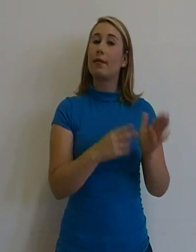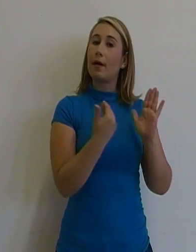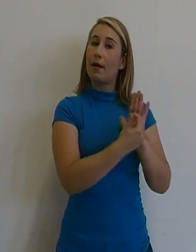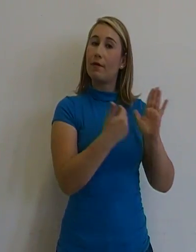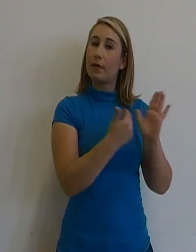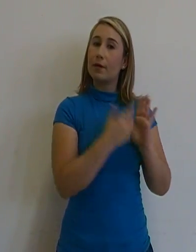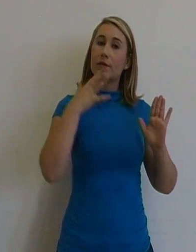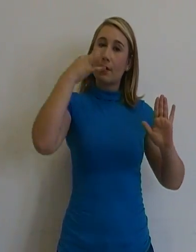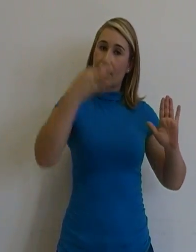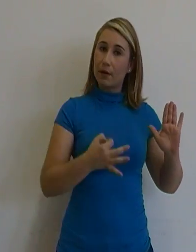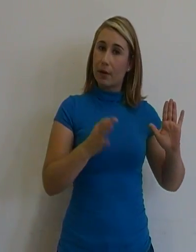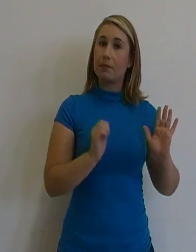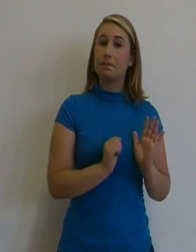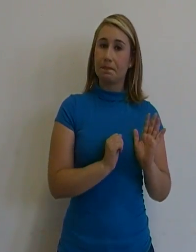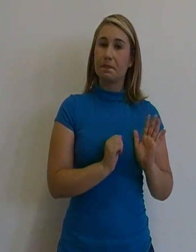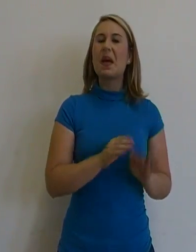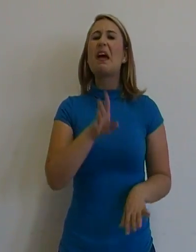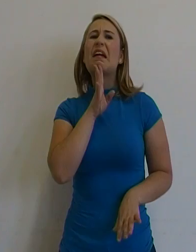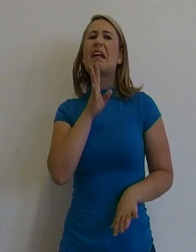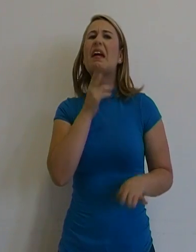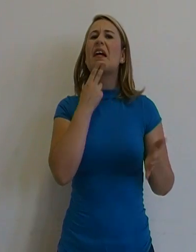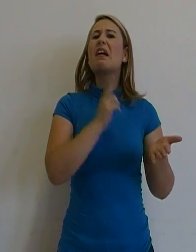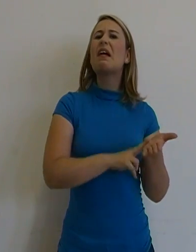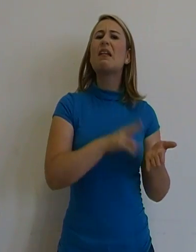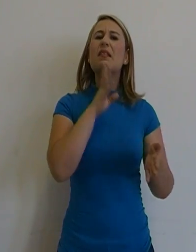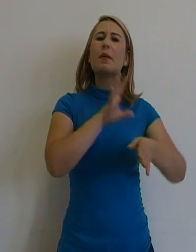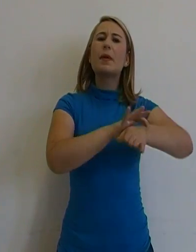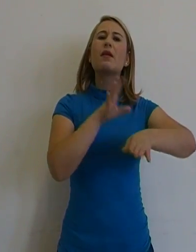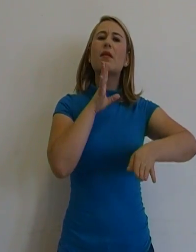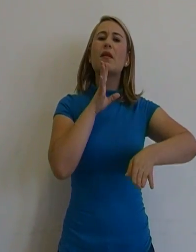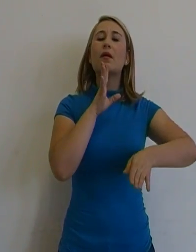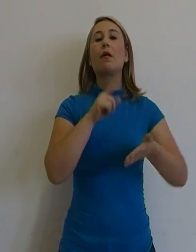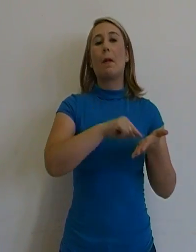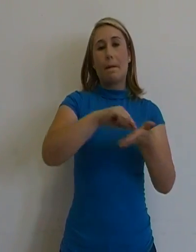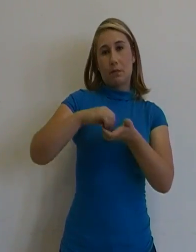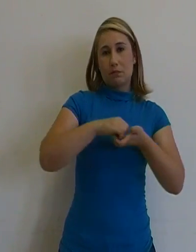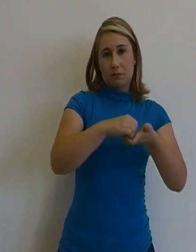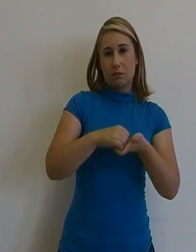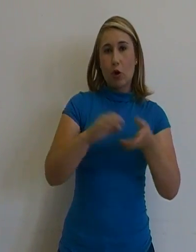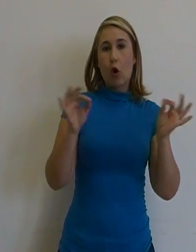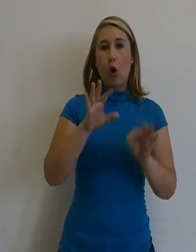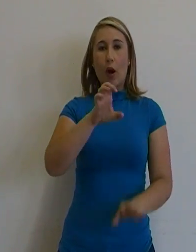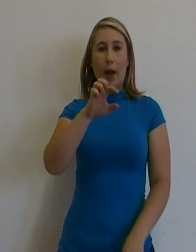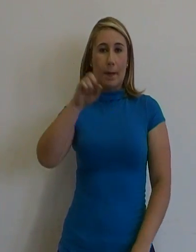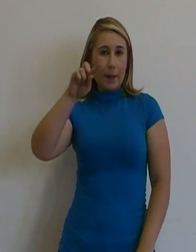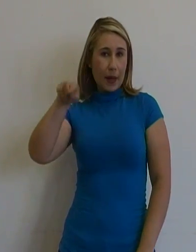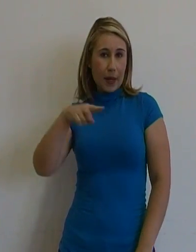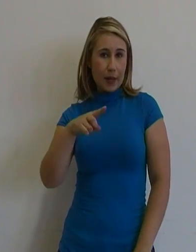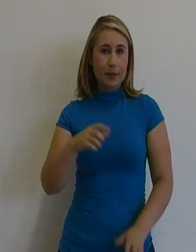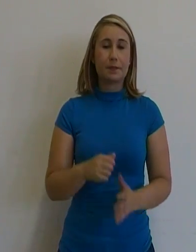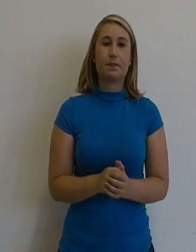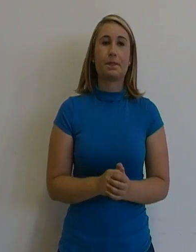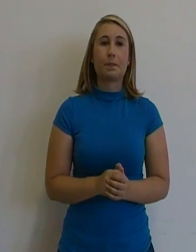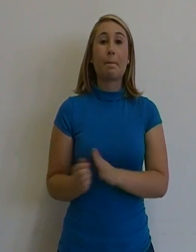régimen contributivo o subsidiado. Certificado de asistencia a procesos de educación